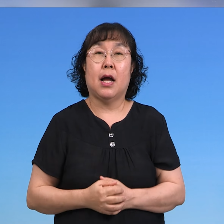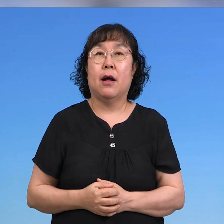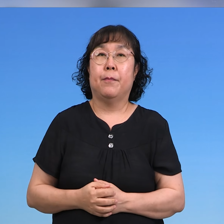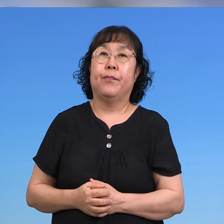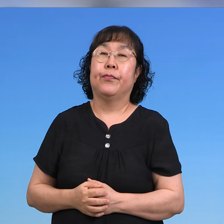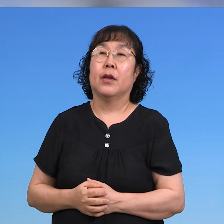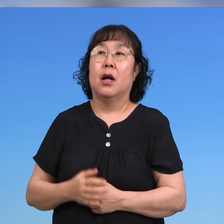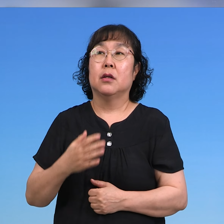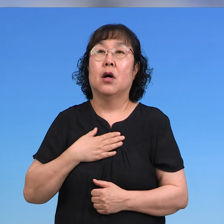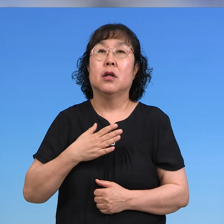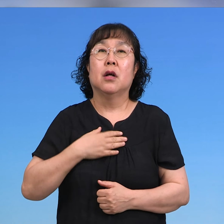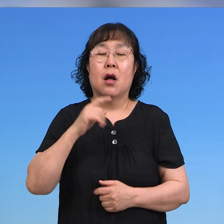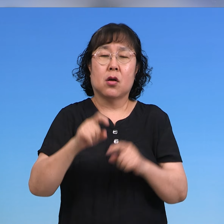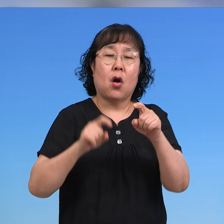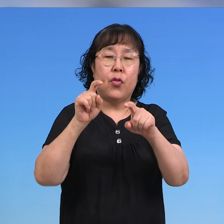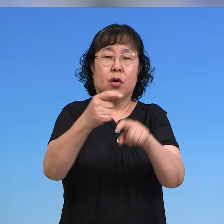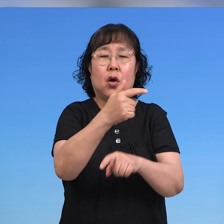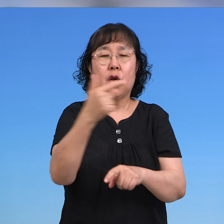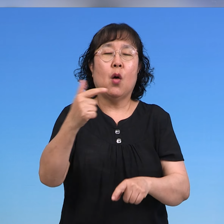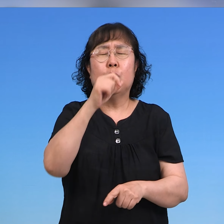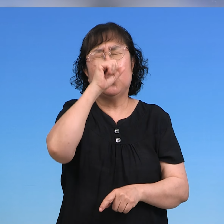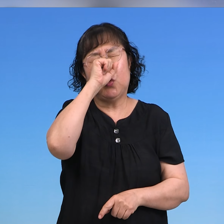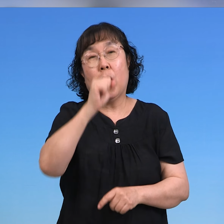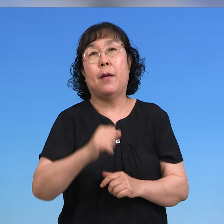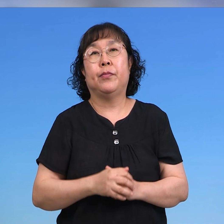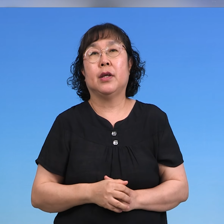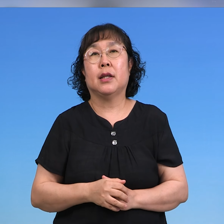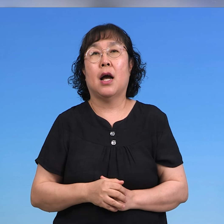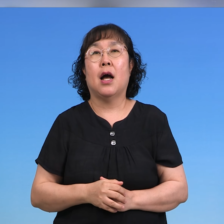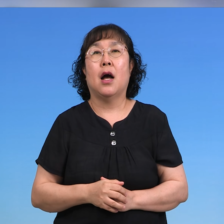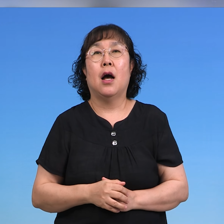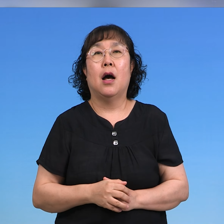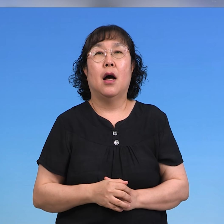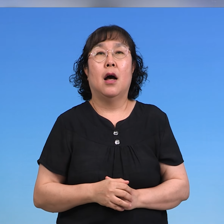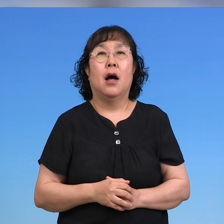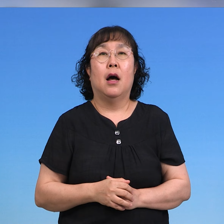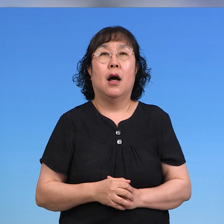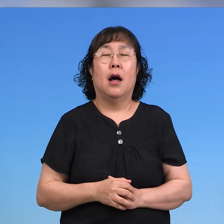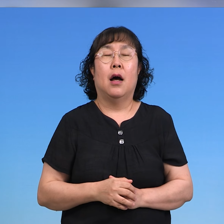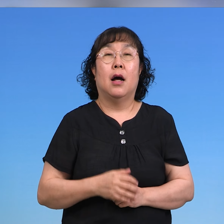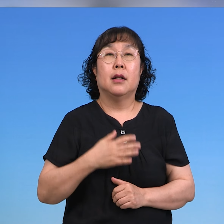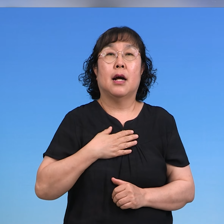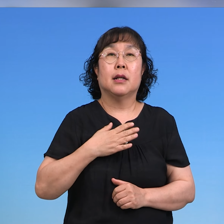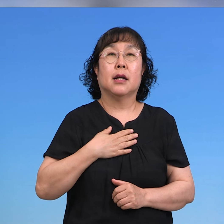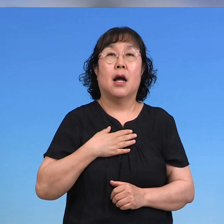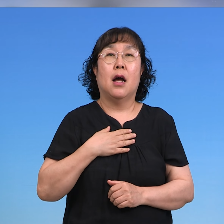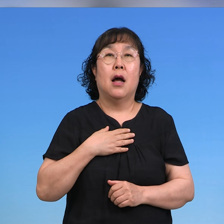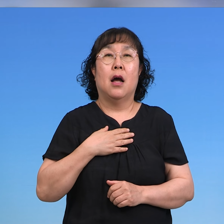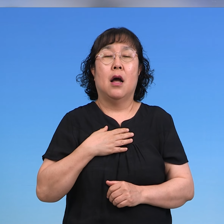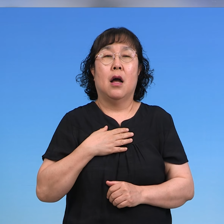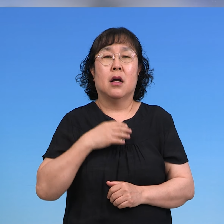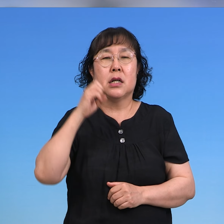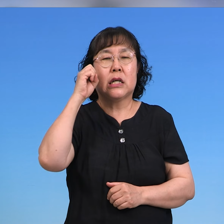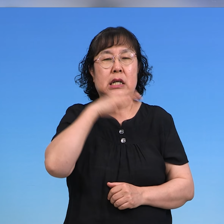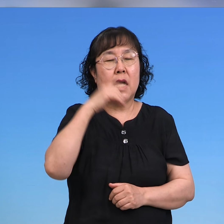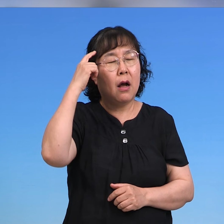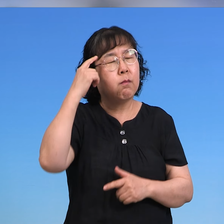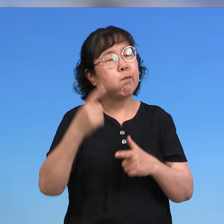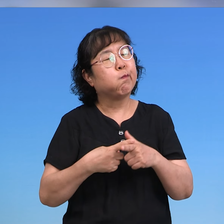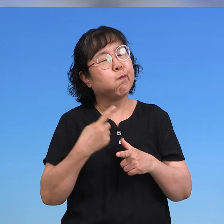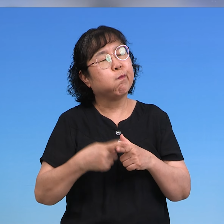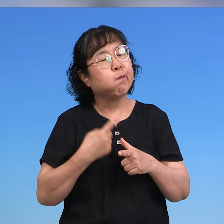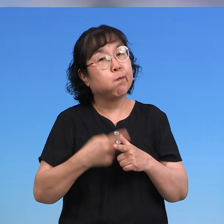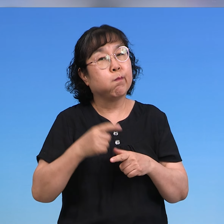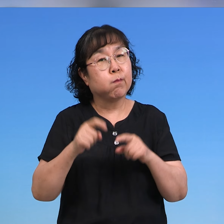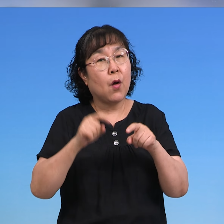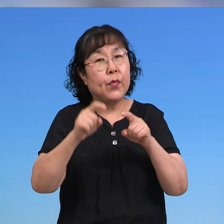좋아하는데요, 정말 거의 100번에 99번 단 한 번도 그냥 말씀 묵상 안 하고 걷는 적은 없습니다.